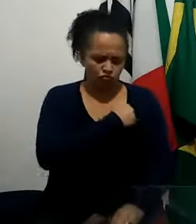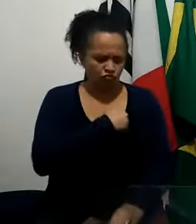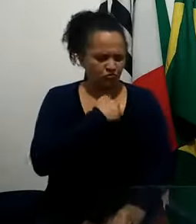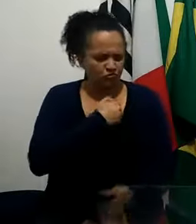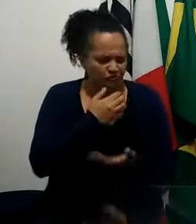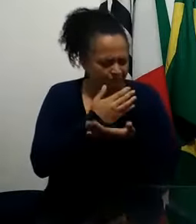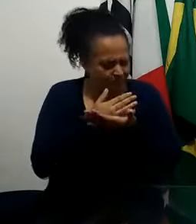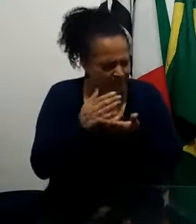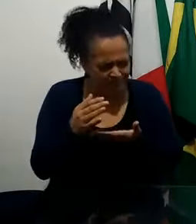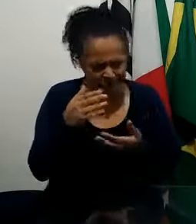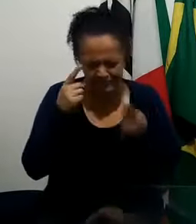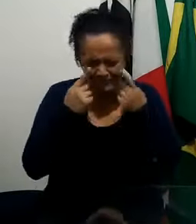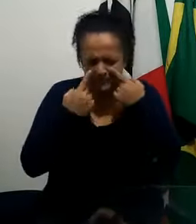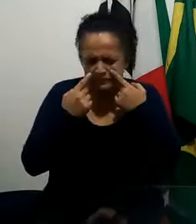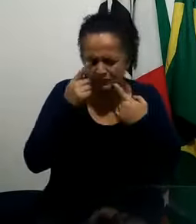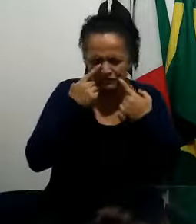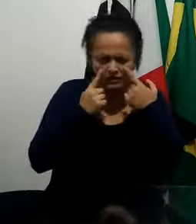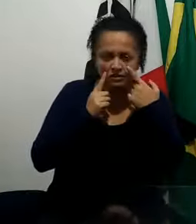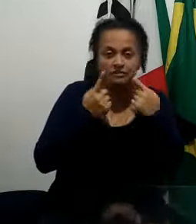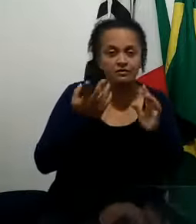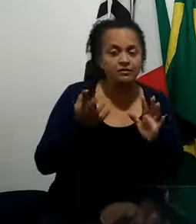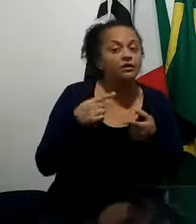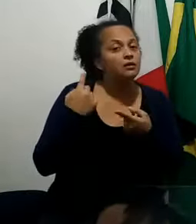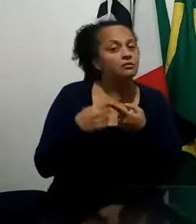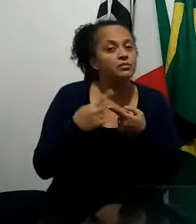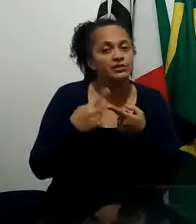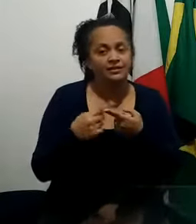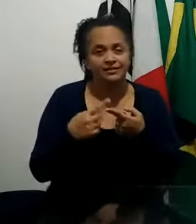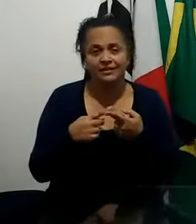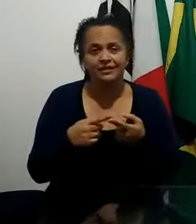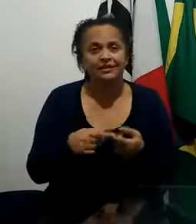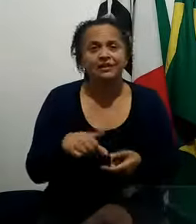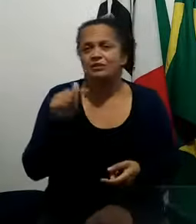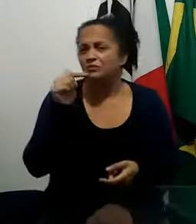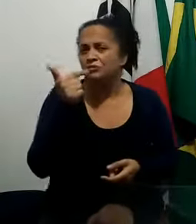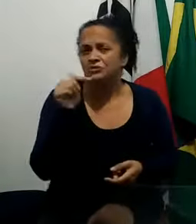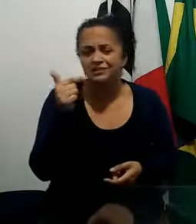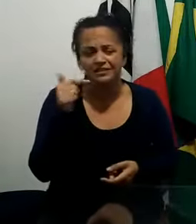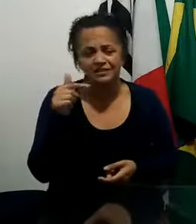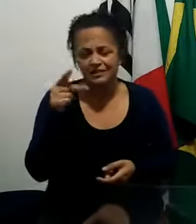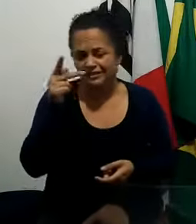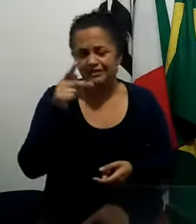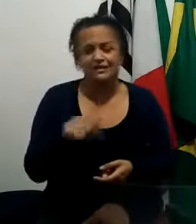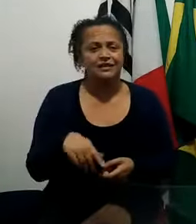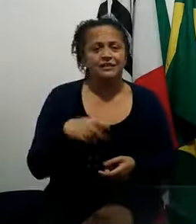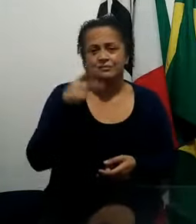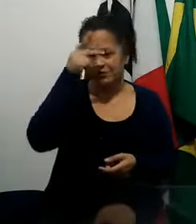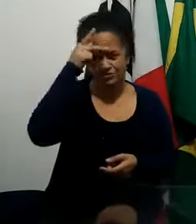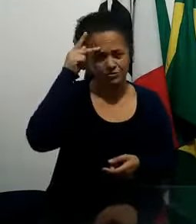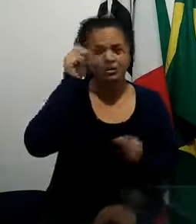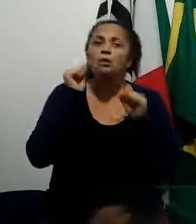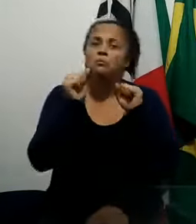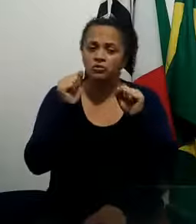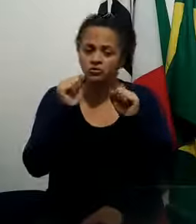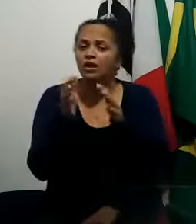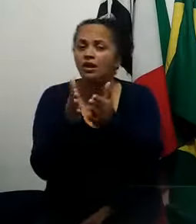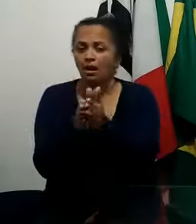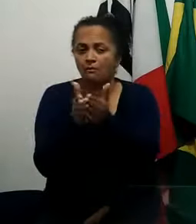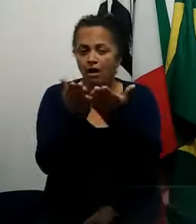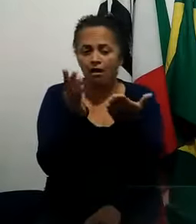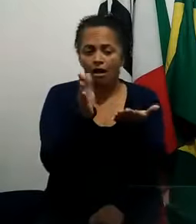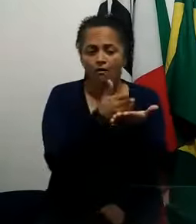porque diziam que não havia ninguém, né, digno de abrir os selos, abrir os livros e desatar os